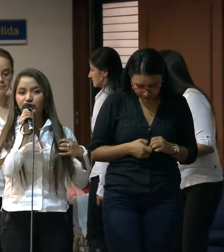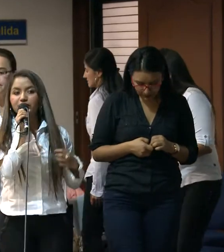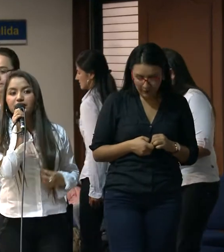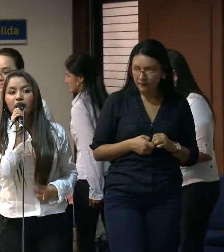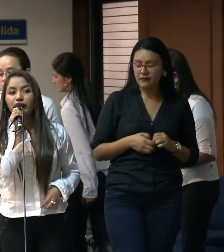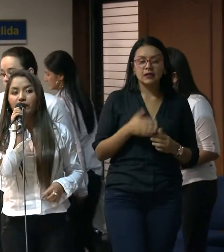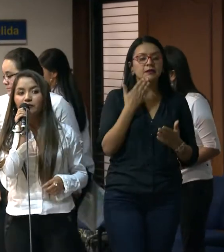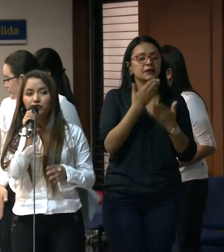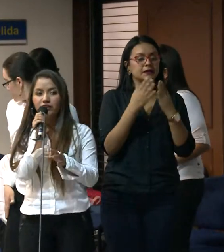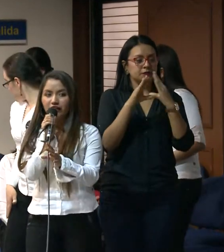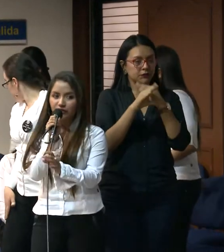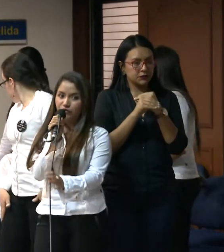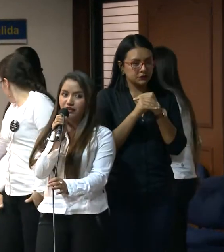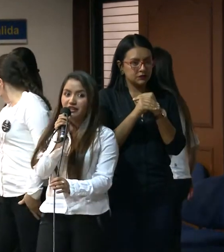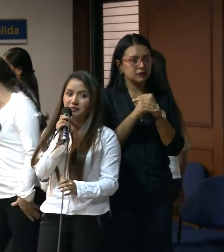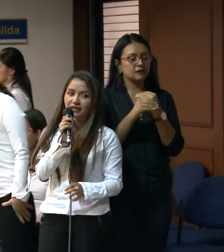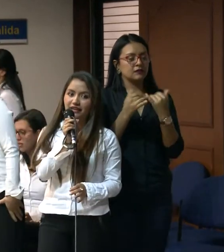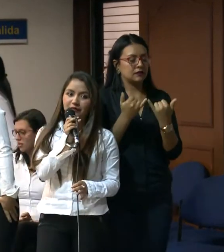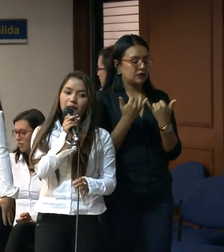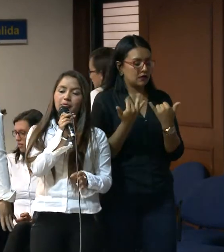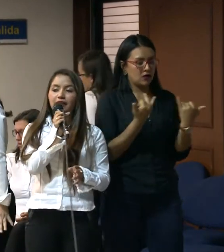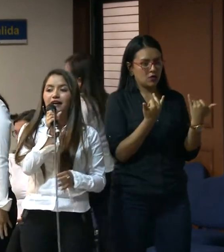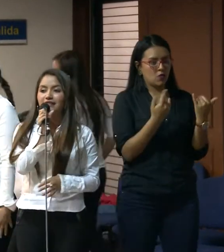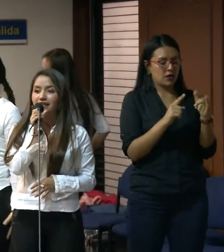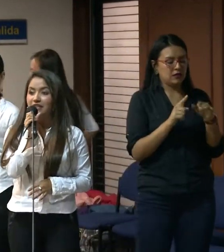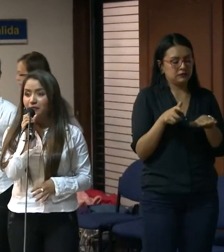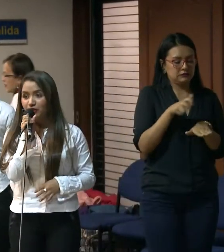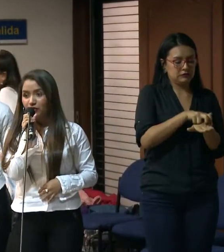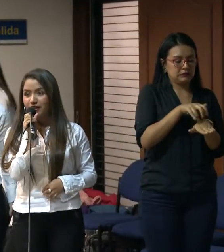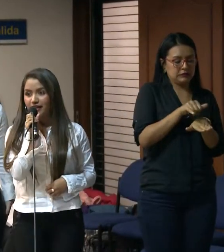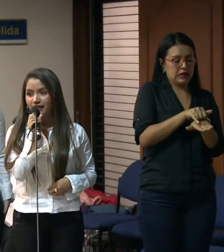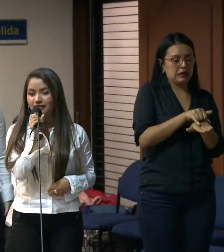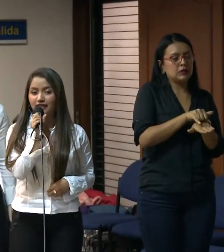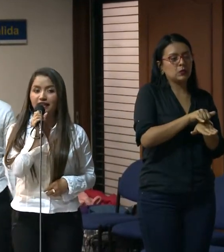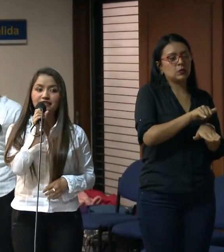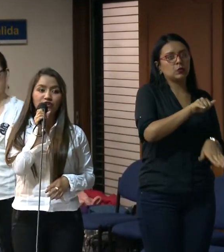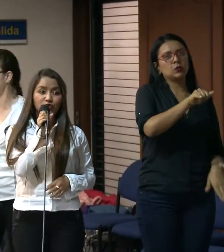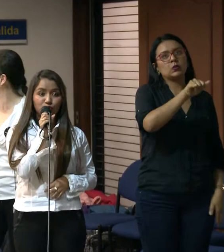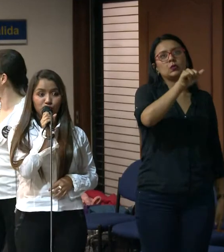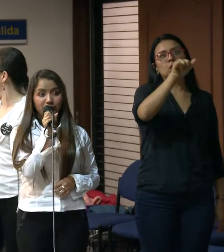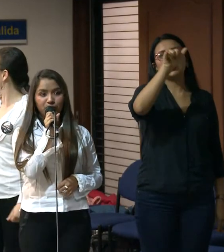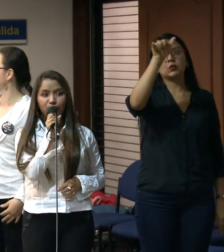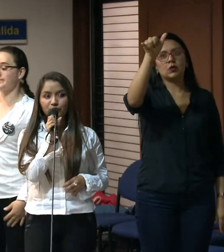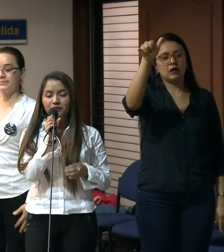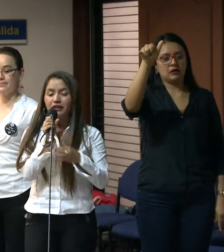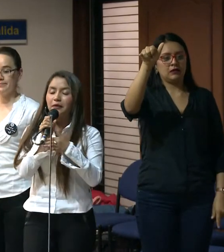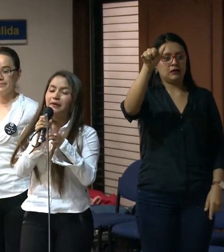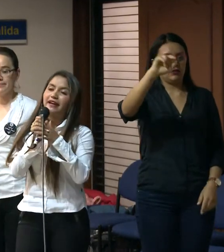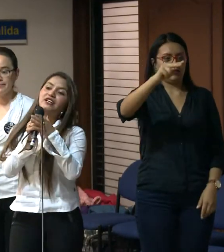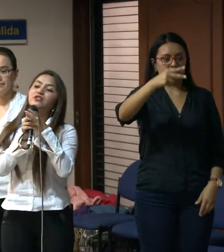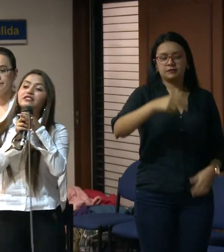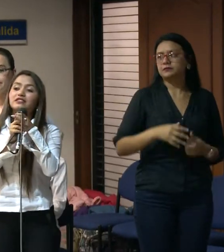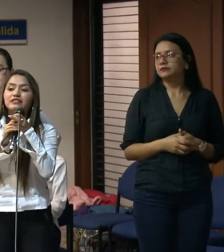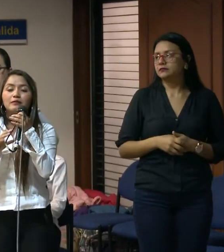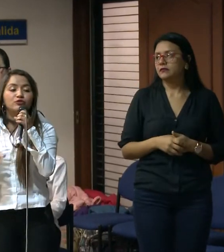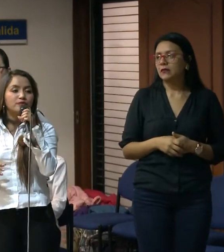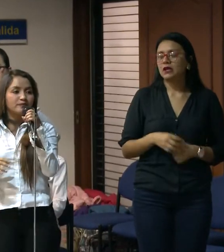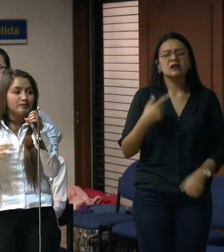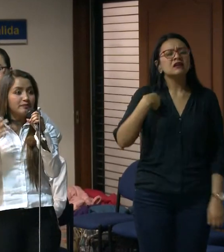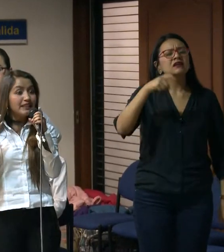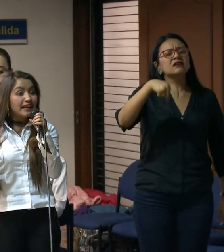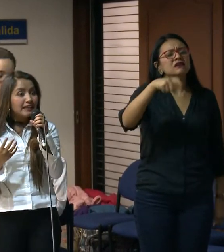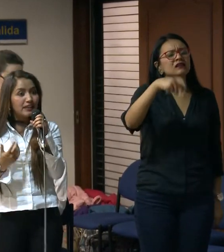Buenas noches, ahora vamos a irnos a despegar hacia el espacio que es la estación número 2. Para esto